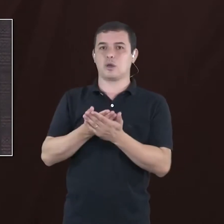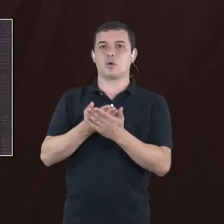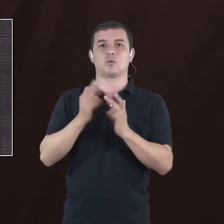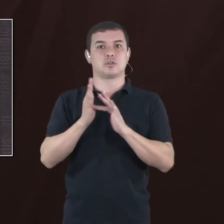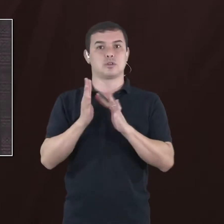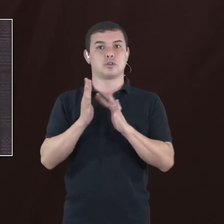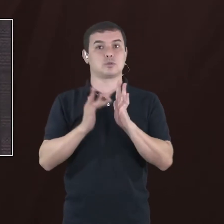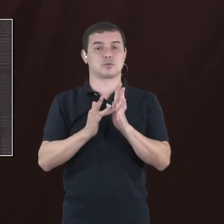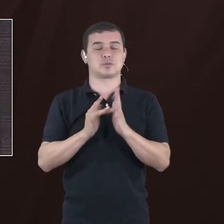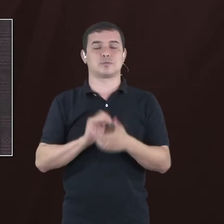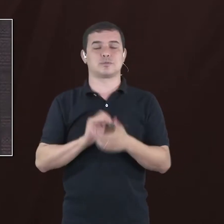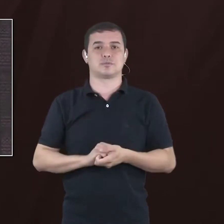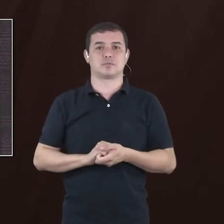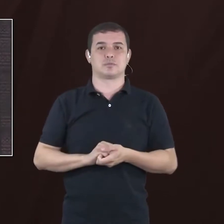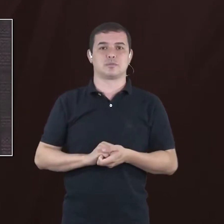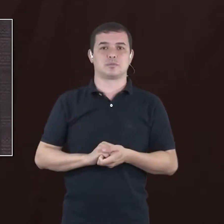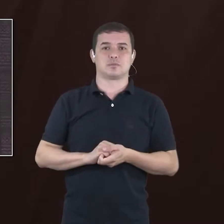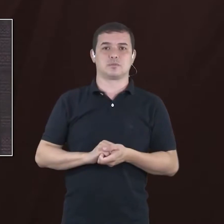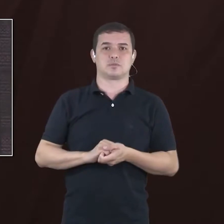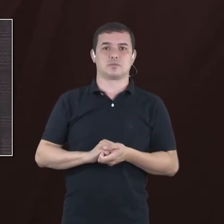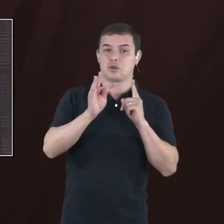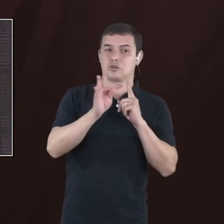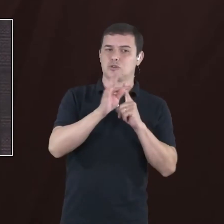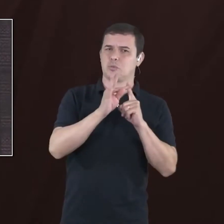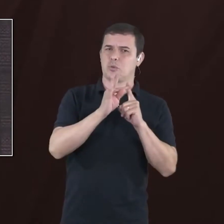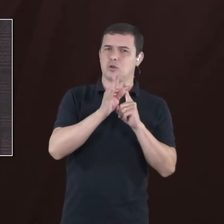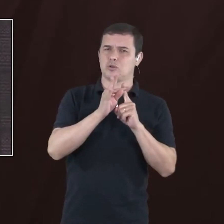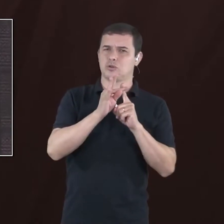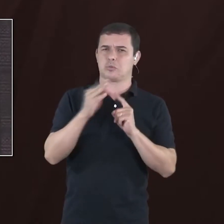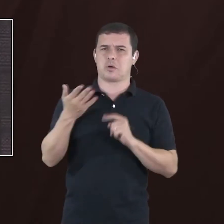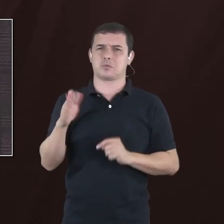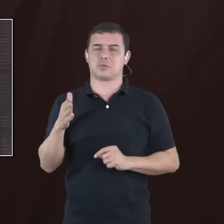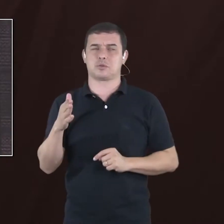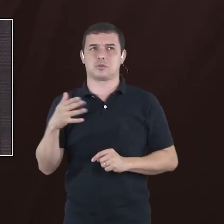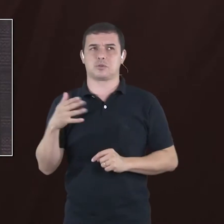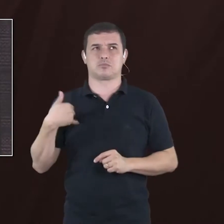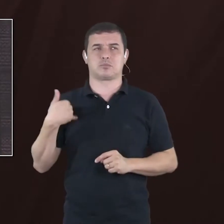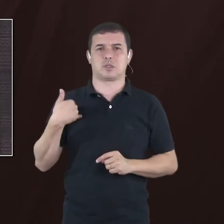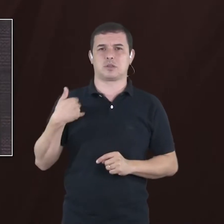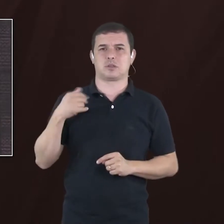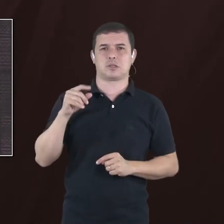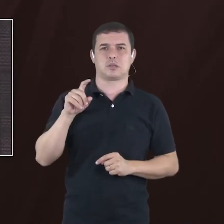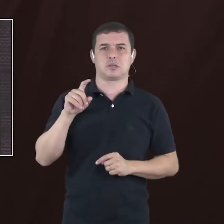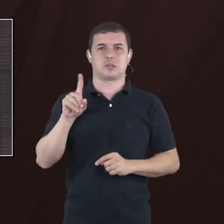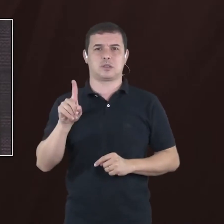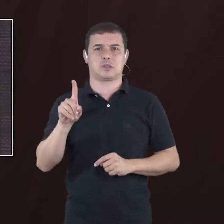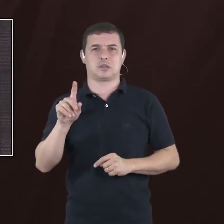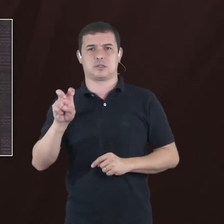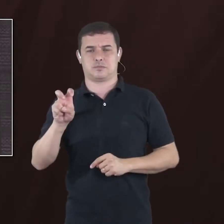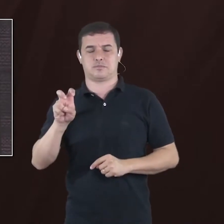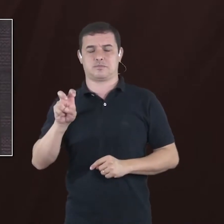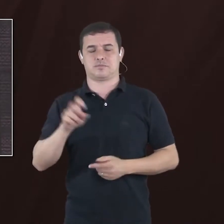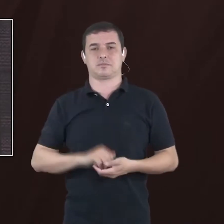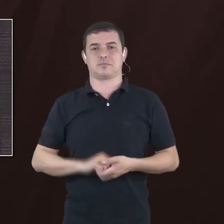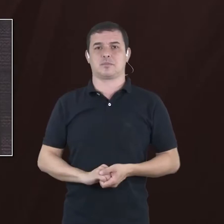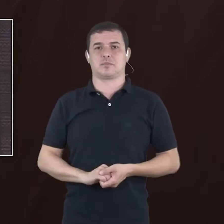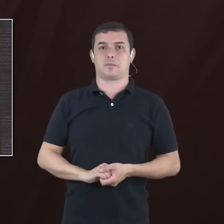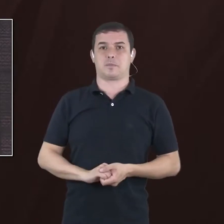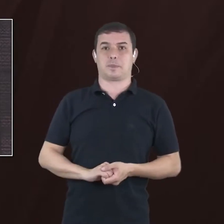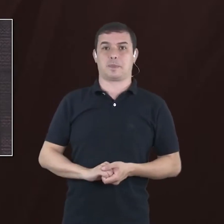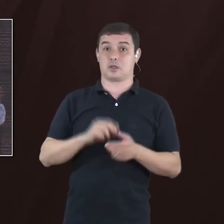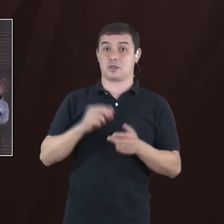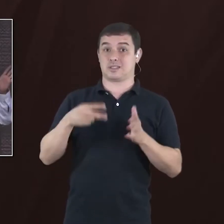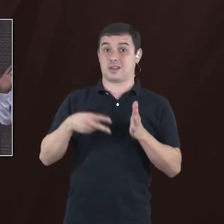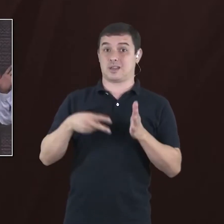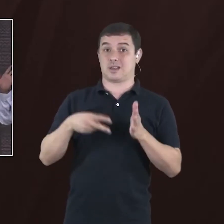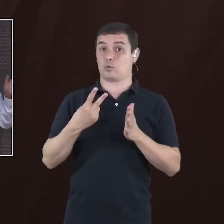jovem Timóteo talvez estivesse na primeira viagem em torno de 15 anos de idade. E na segunda viagem, quando Paulo, né,